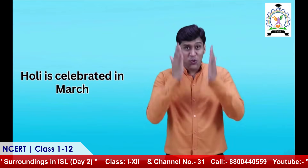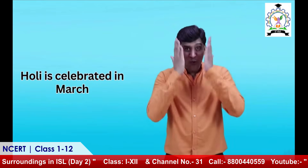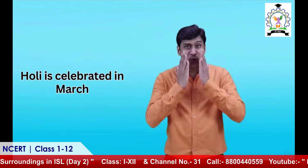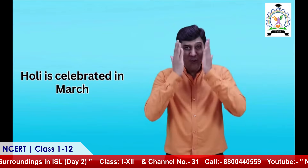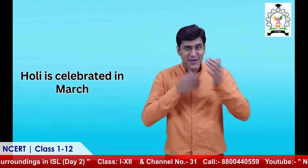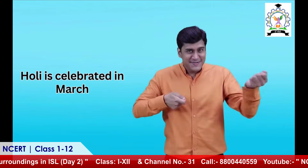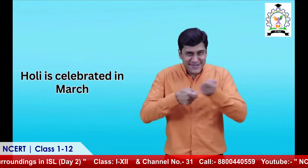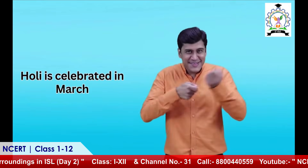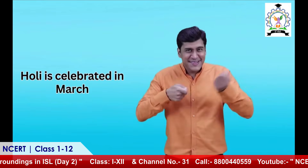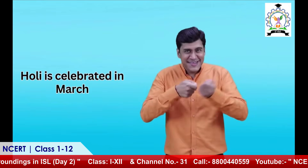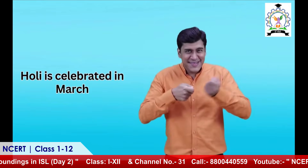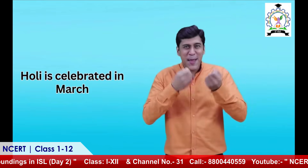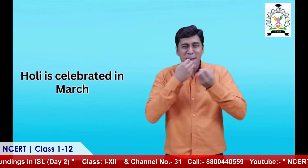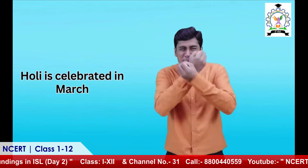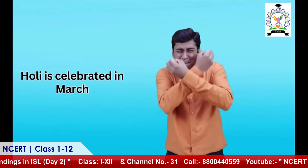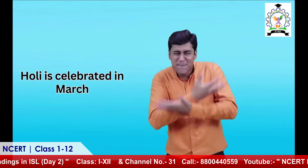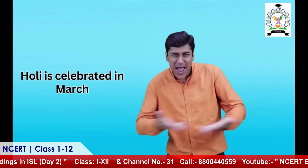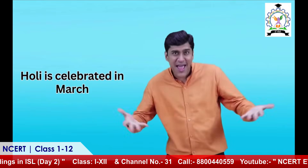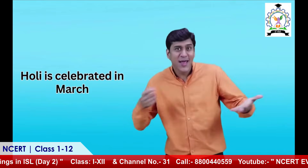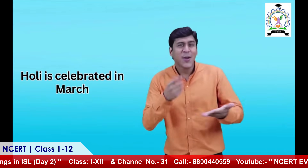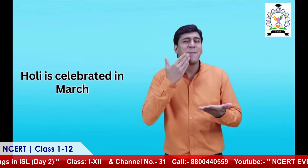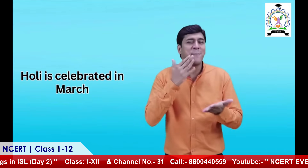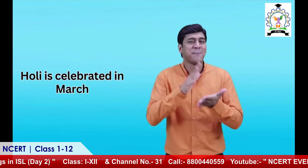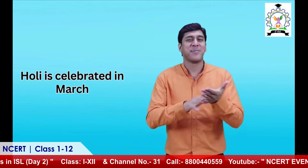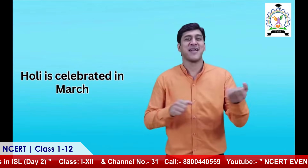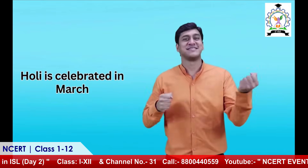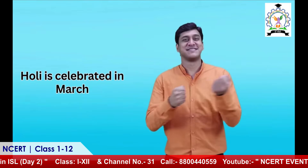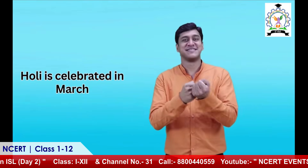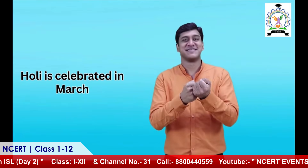होली का त्योहार मार्च में मनाया जाता है।